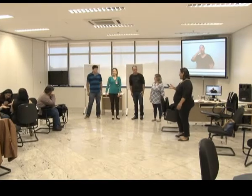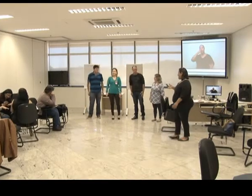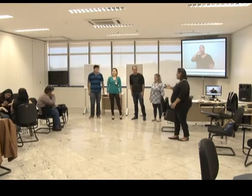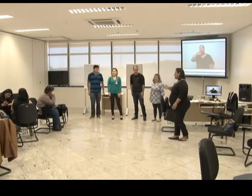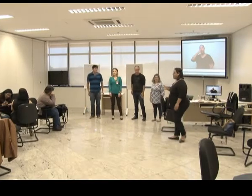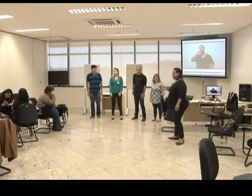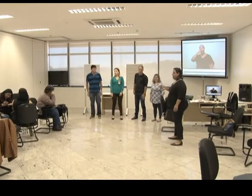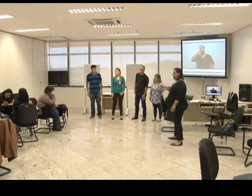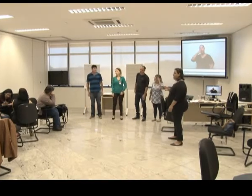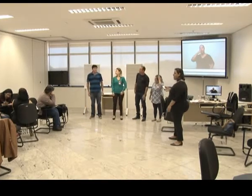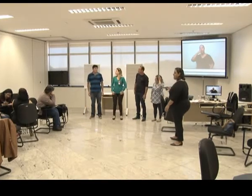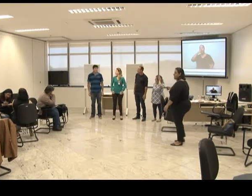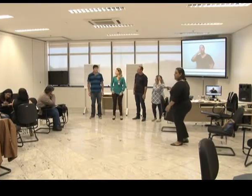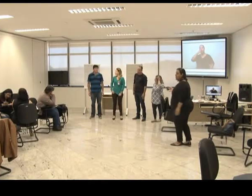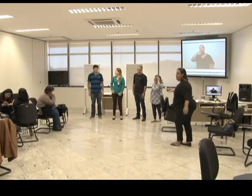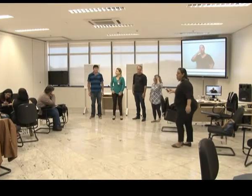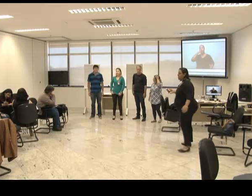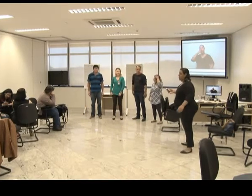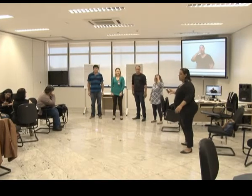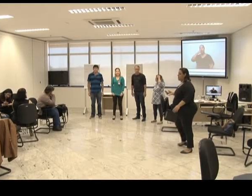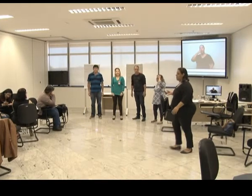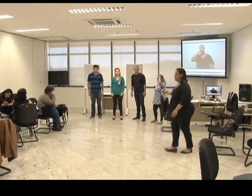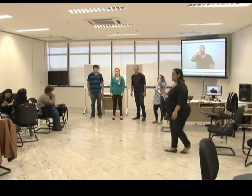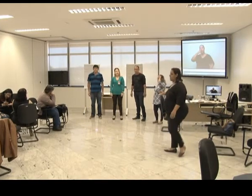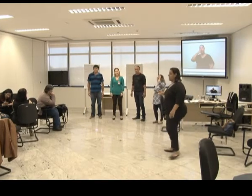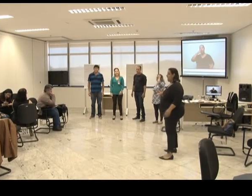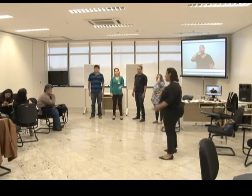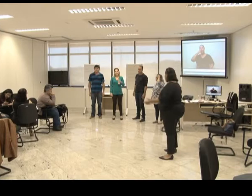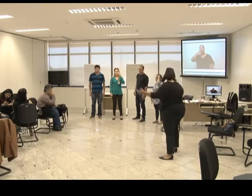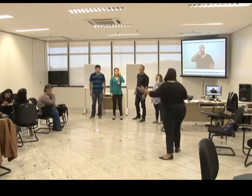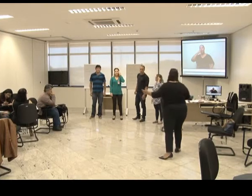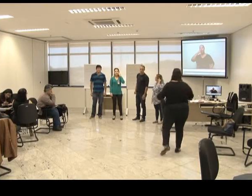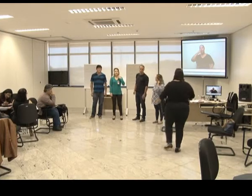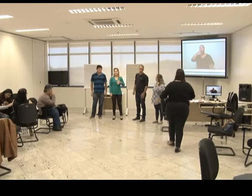Ok? Na hora que eu... Ah, o papel vocês não têm?